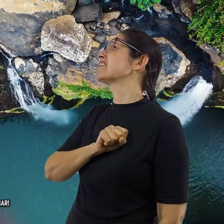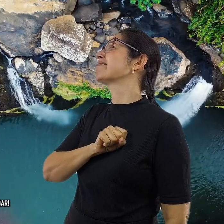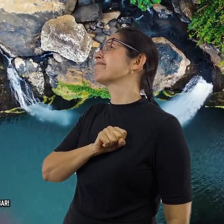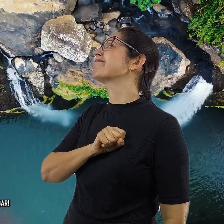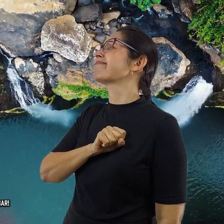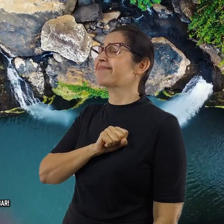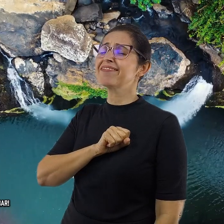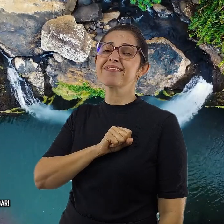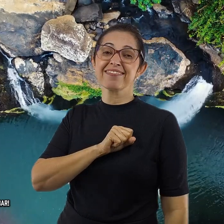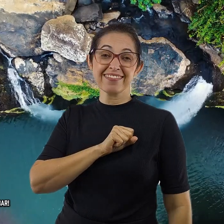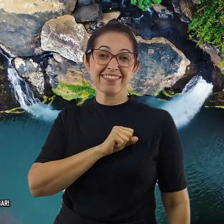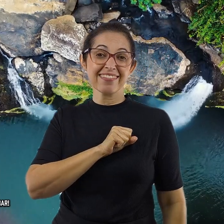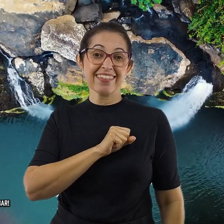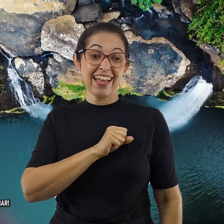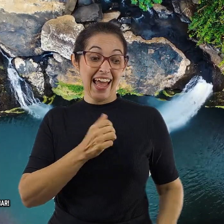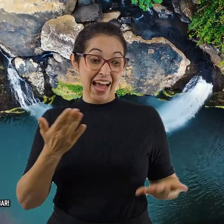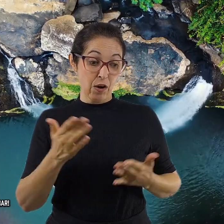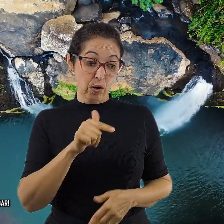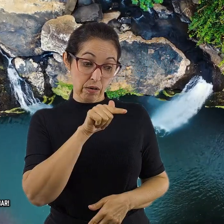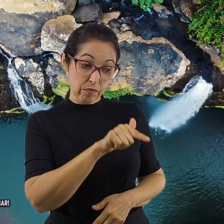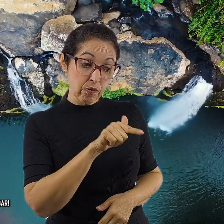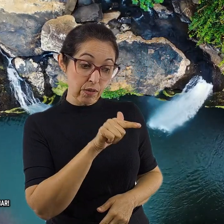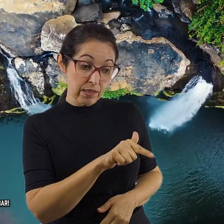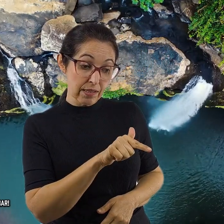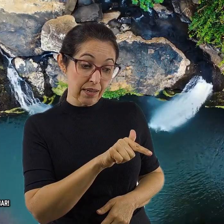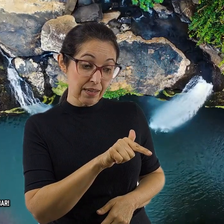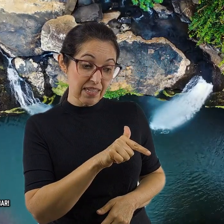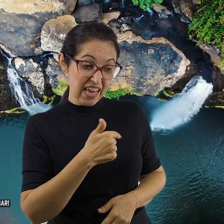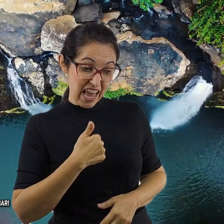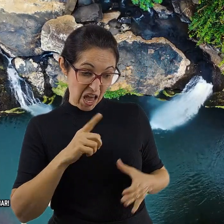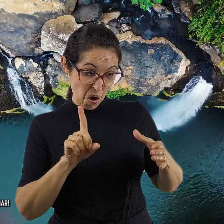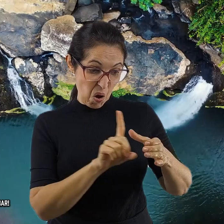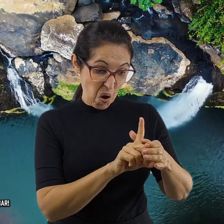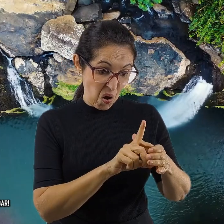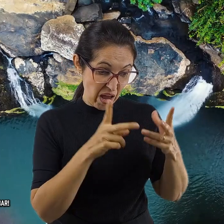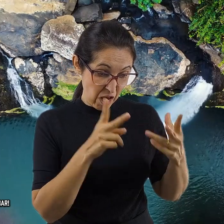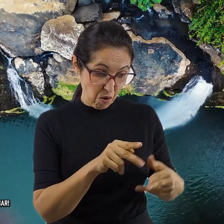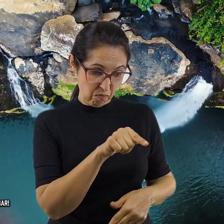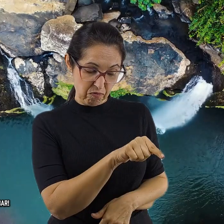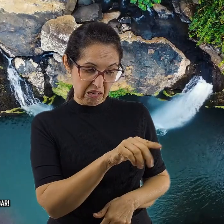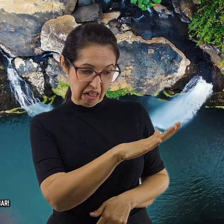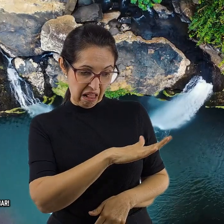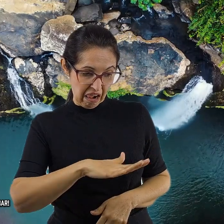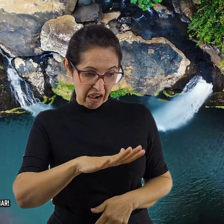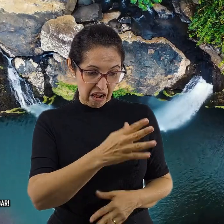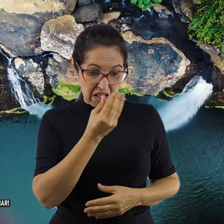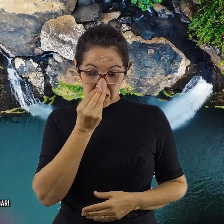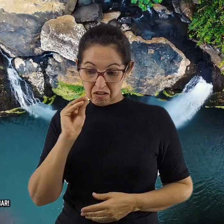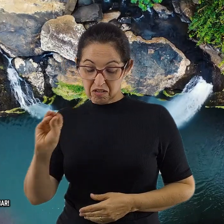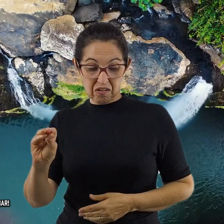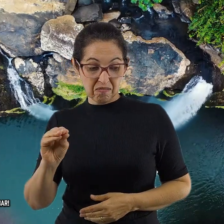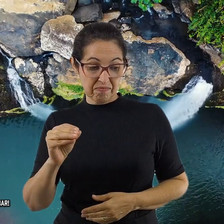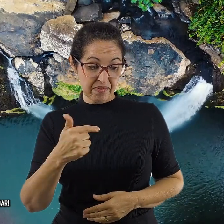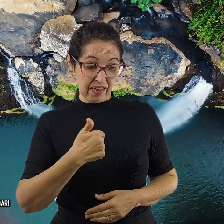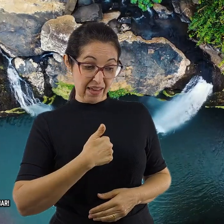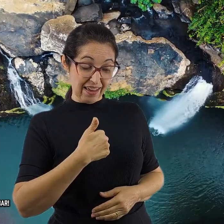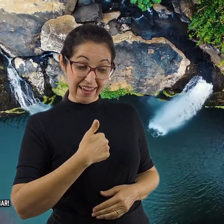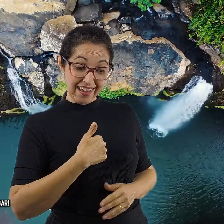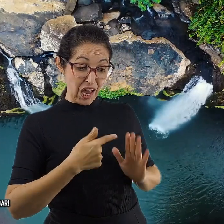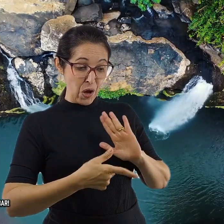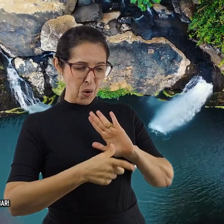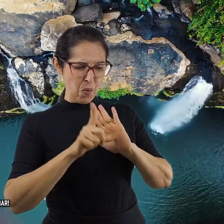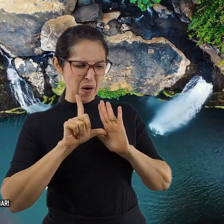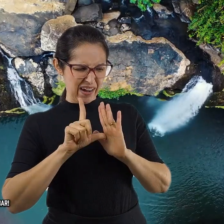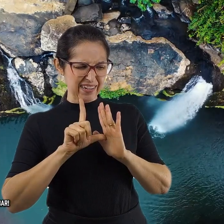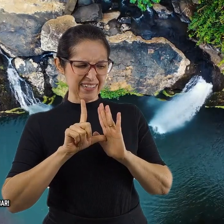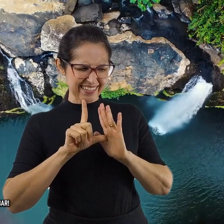eu não, vocês agora, eu não me incluo no meio desses não, porque eu sou bom, não, porque